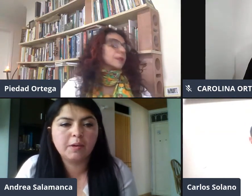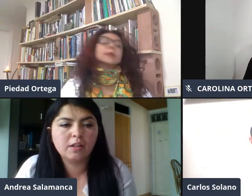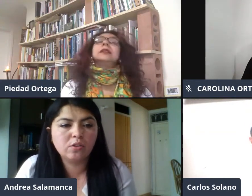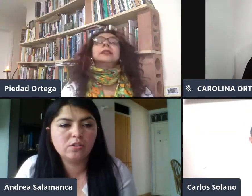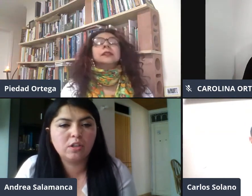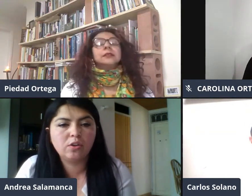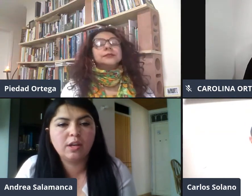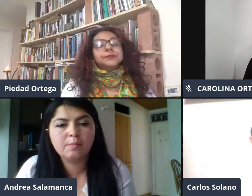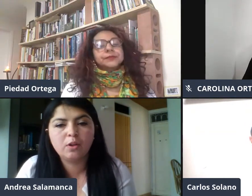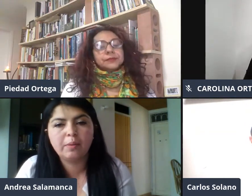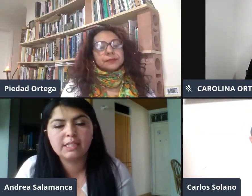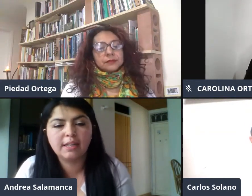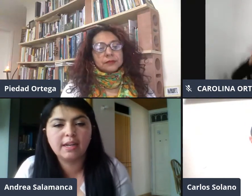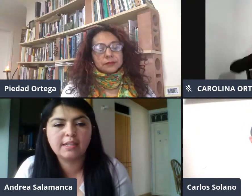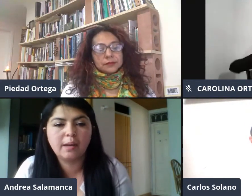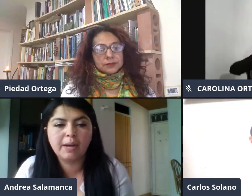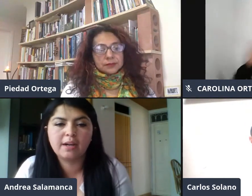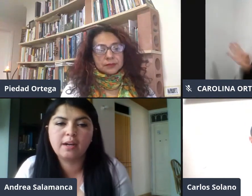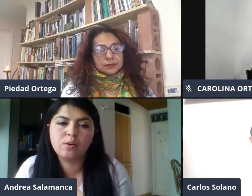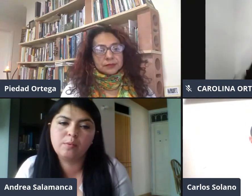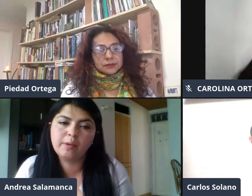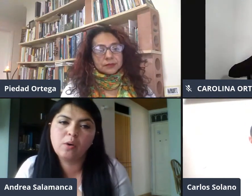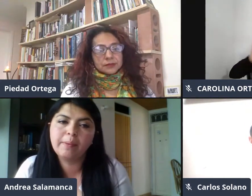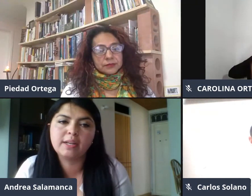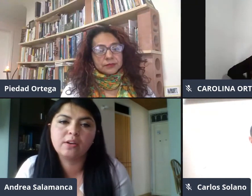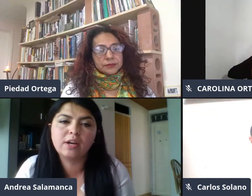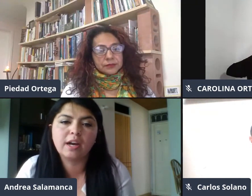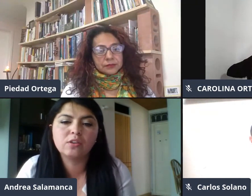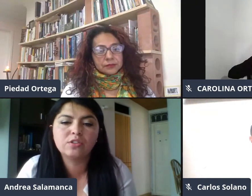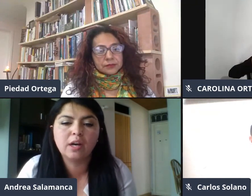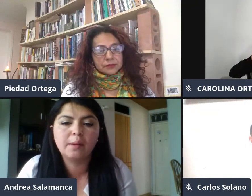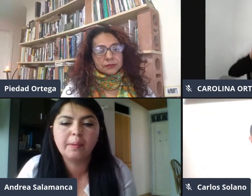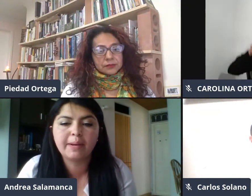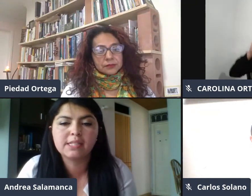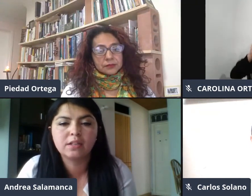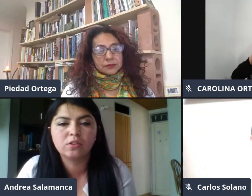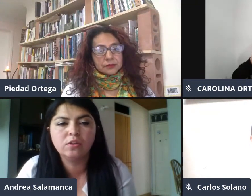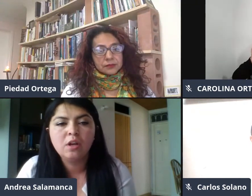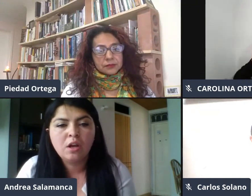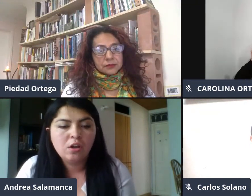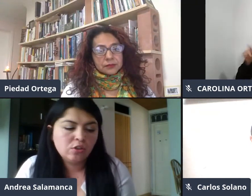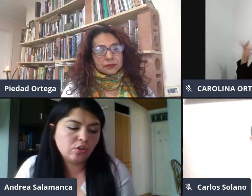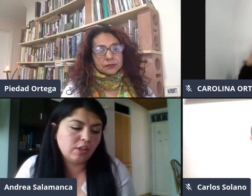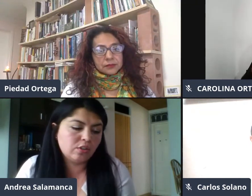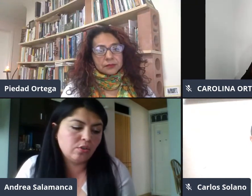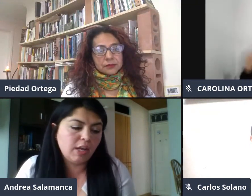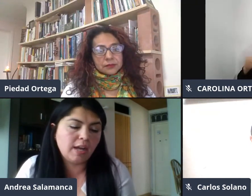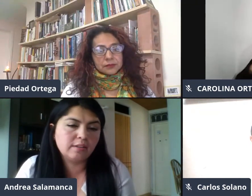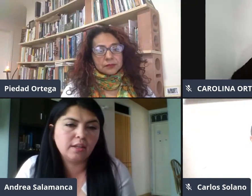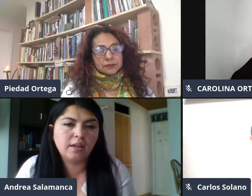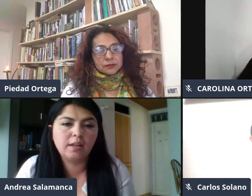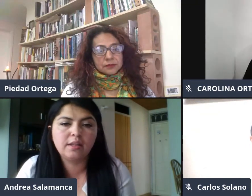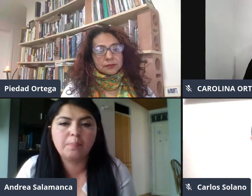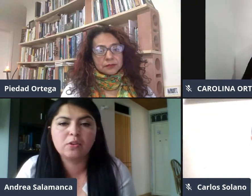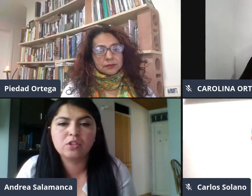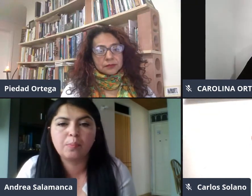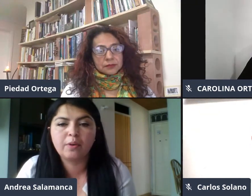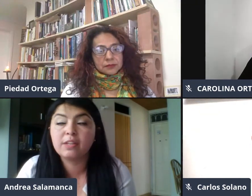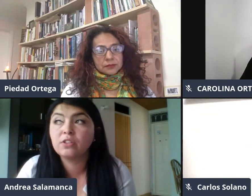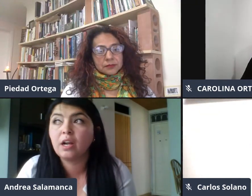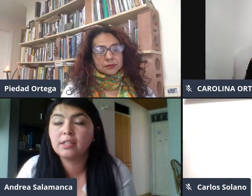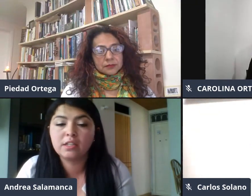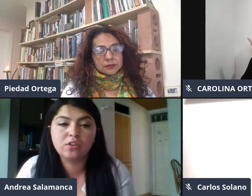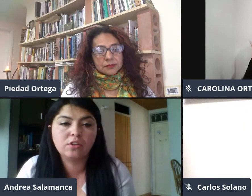Buenas tardes para todos y todas. Mi nombre es Andrea Salamanca. Como mi compañero Carlos ya me presentó, soy estudiante del